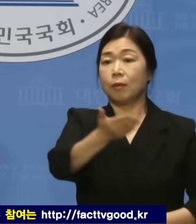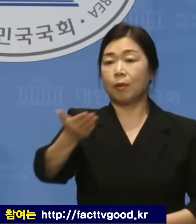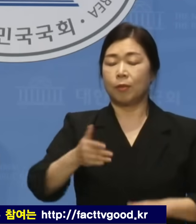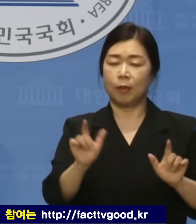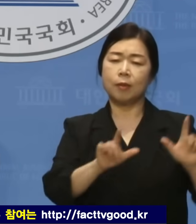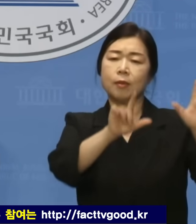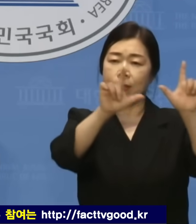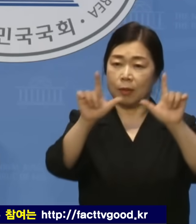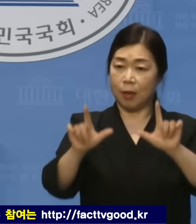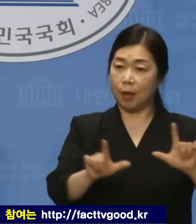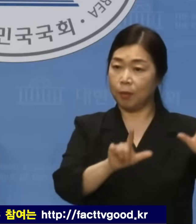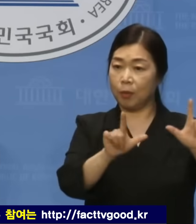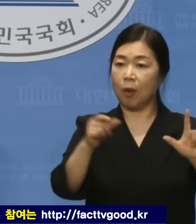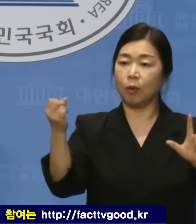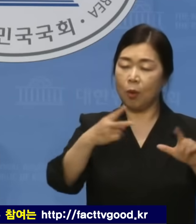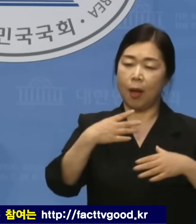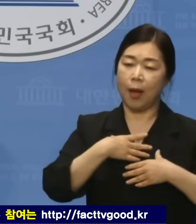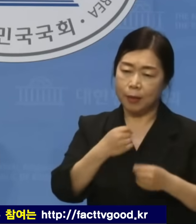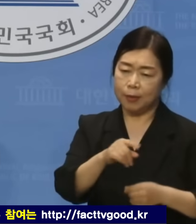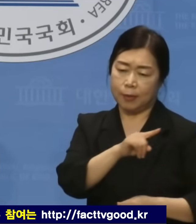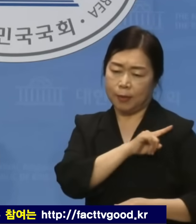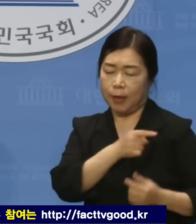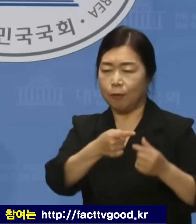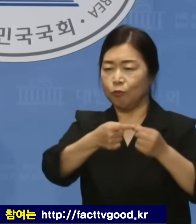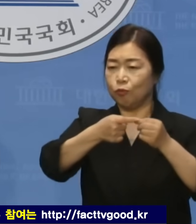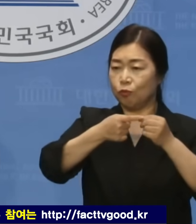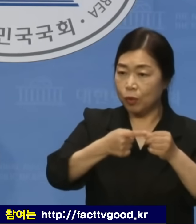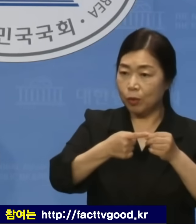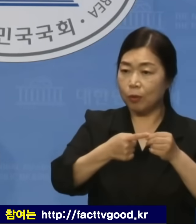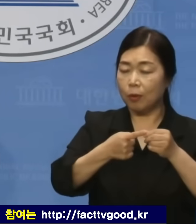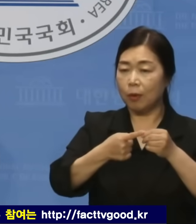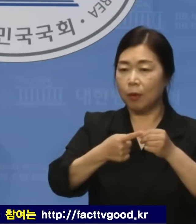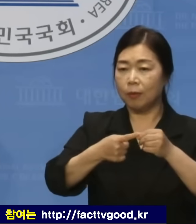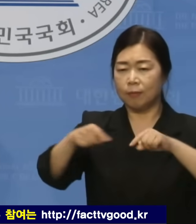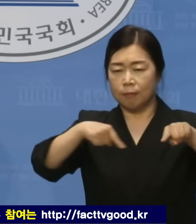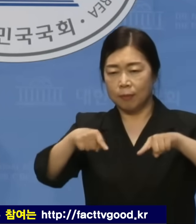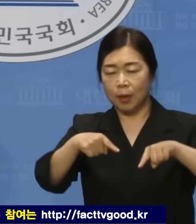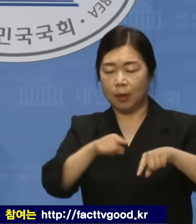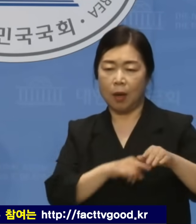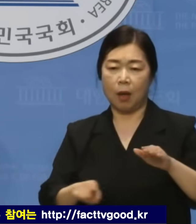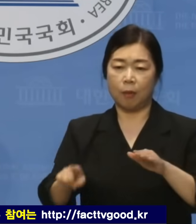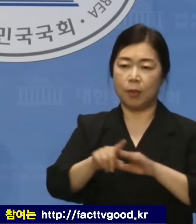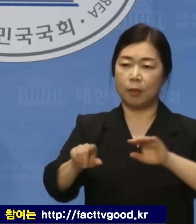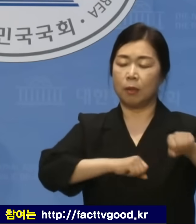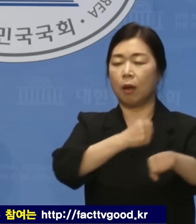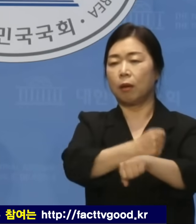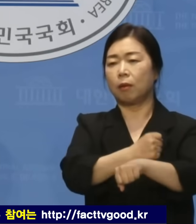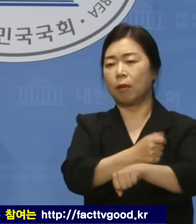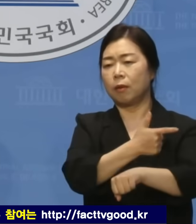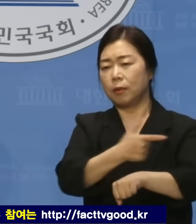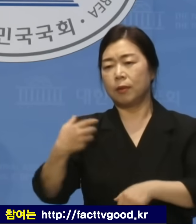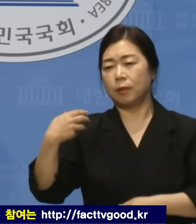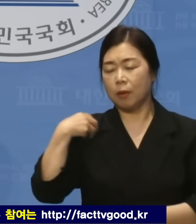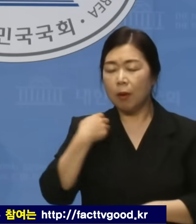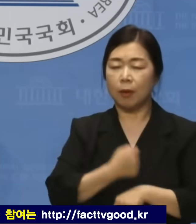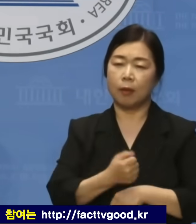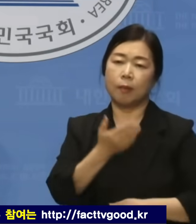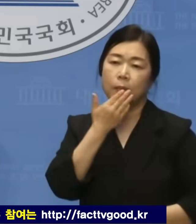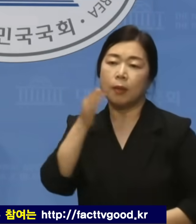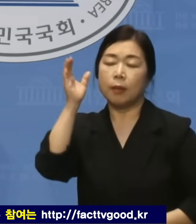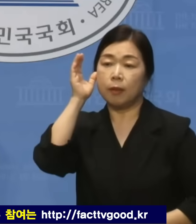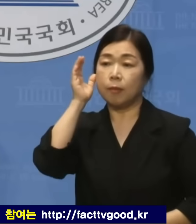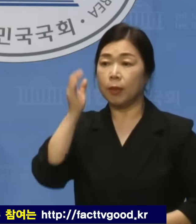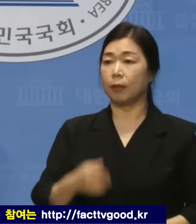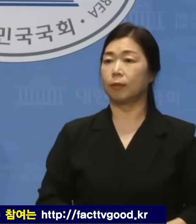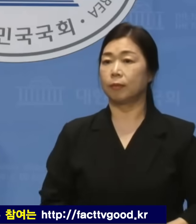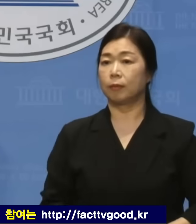삶과 안전을 최우선으로 챙기는 역할에 앞장서리라 큰 역할이라 기대합니다.